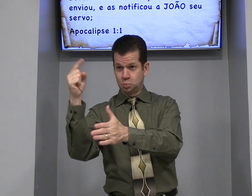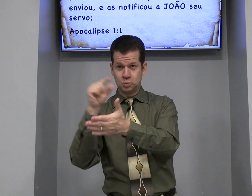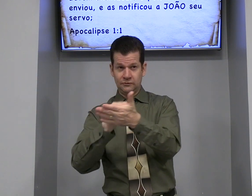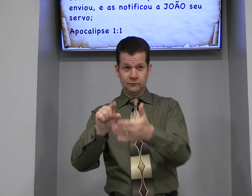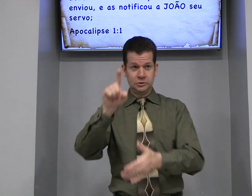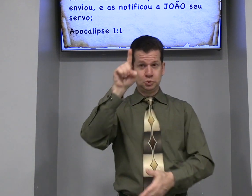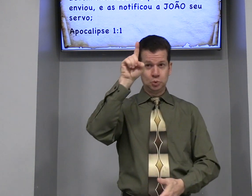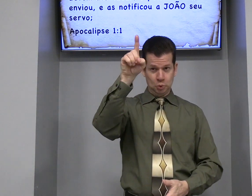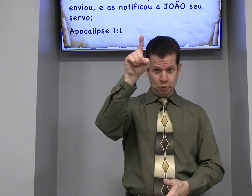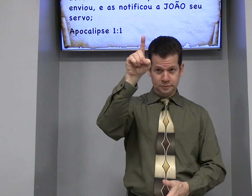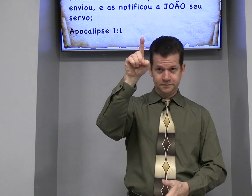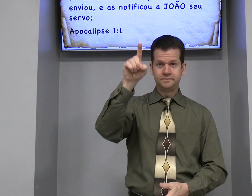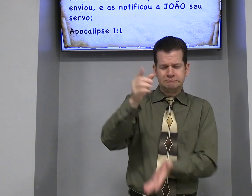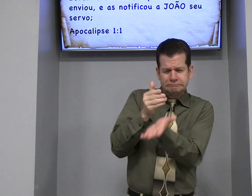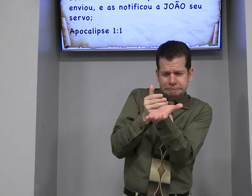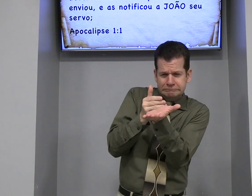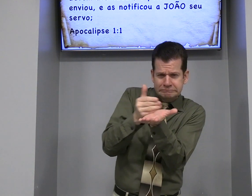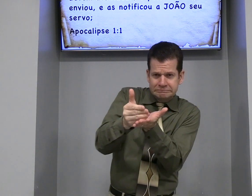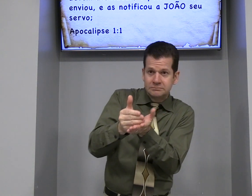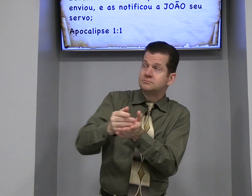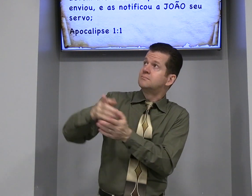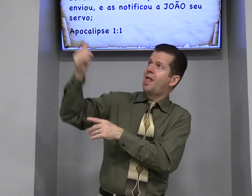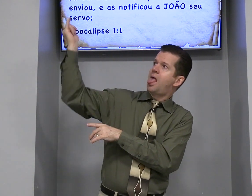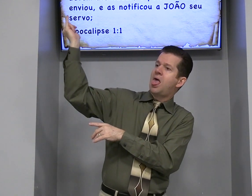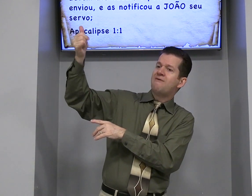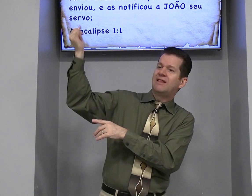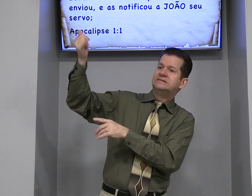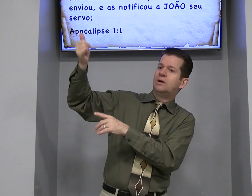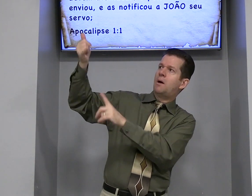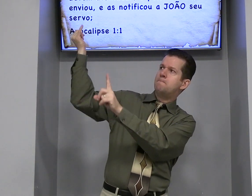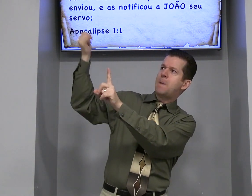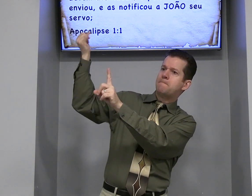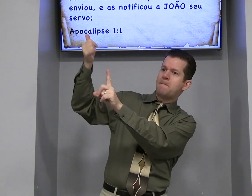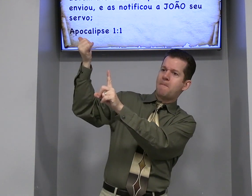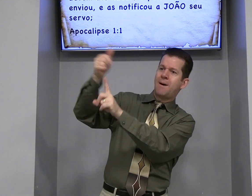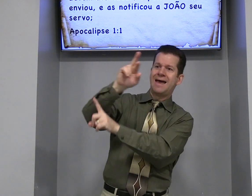capítulo 1, versículo 1. Começou a